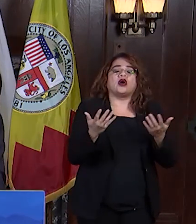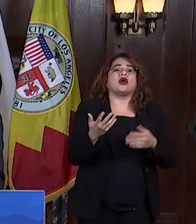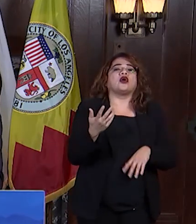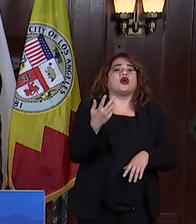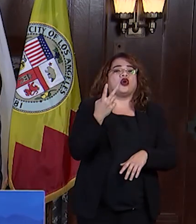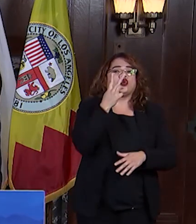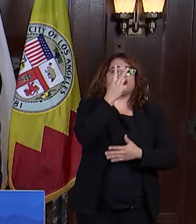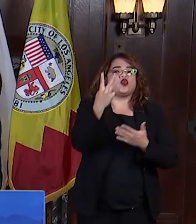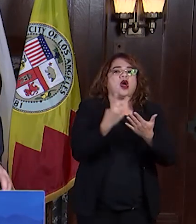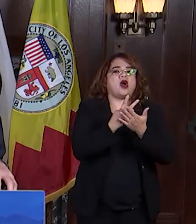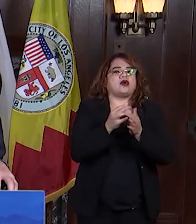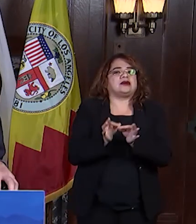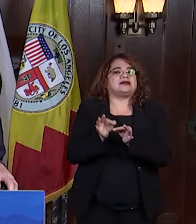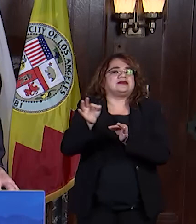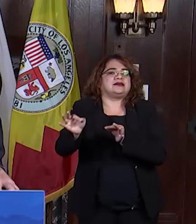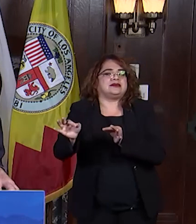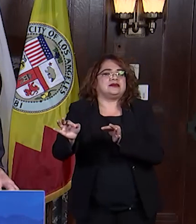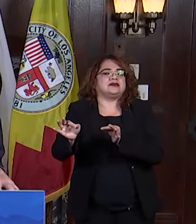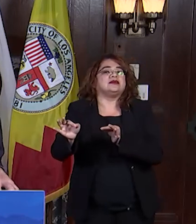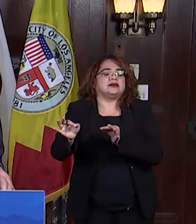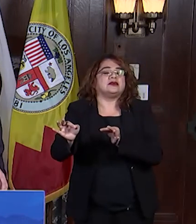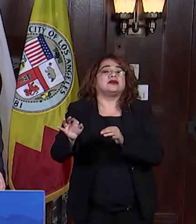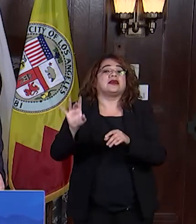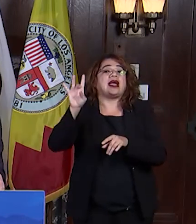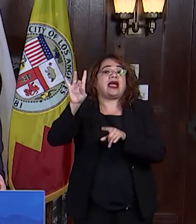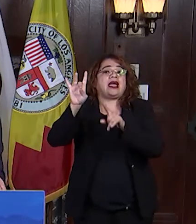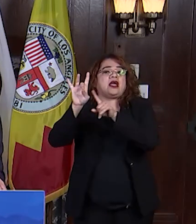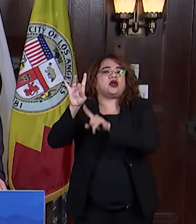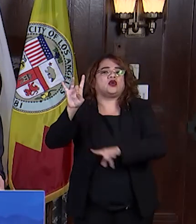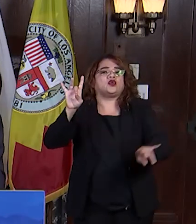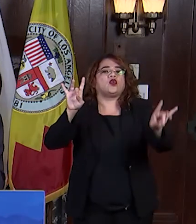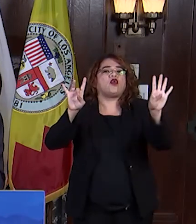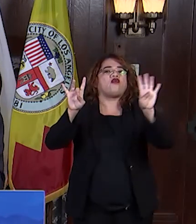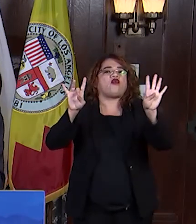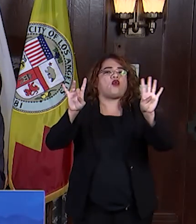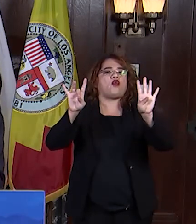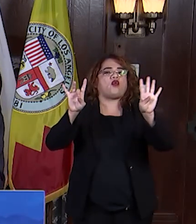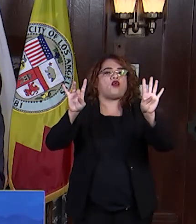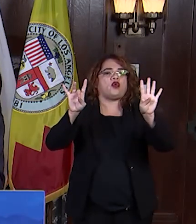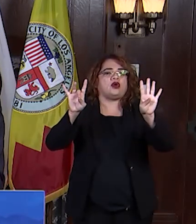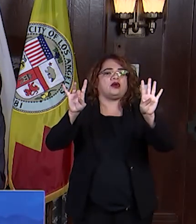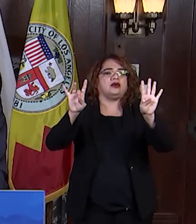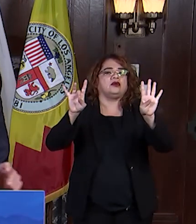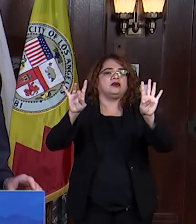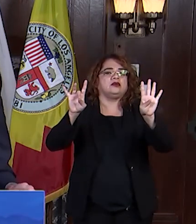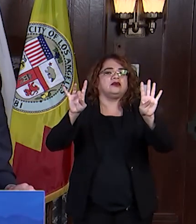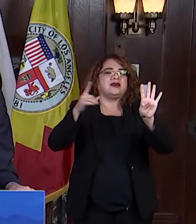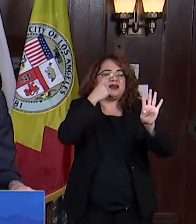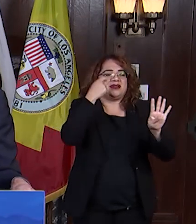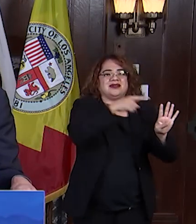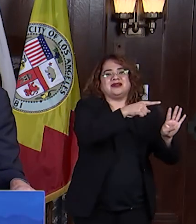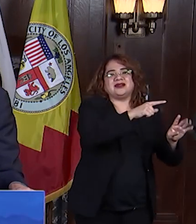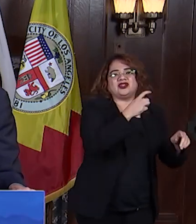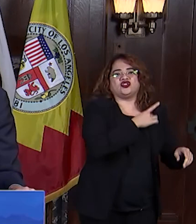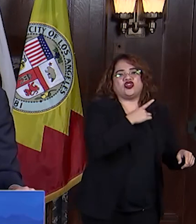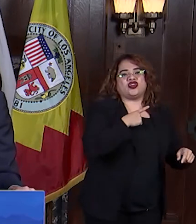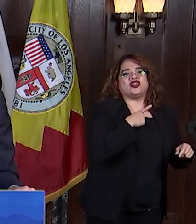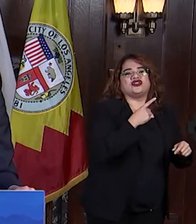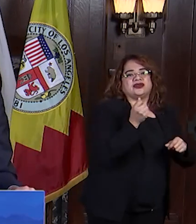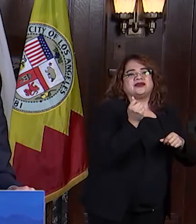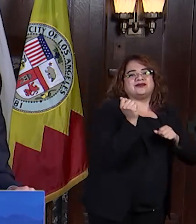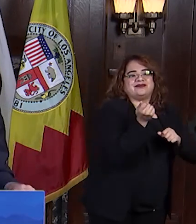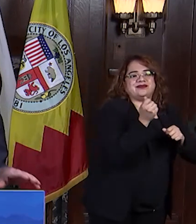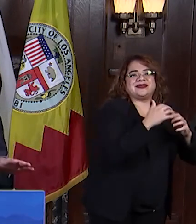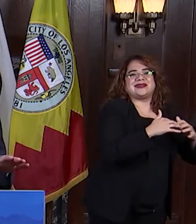más, operando entre las 8 hasta las 4. Y el estadio de los Dodgers